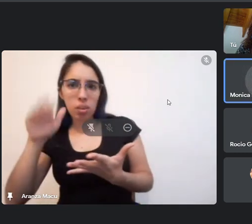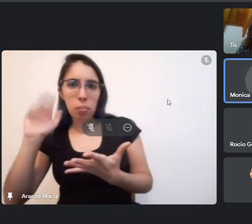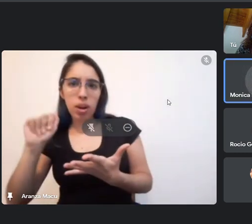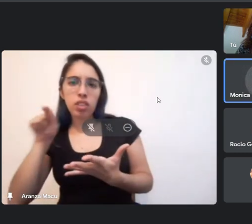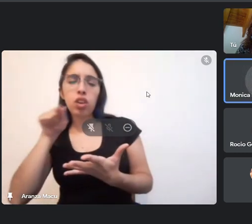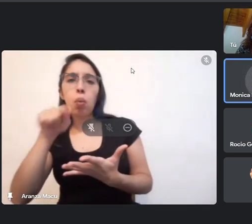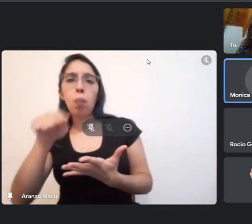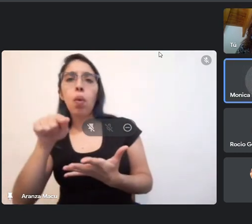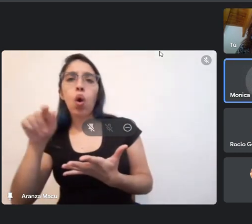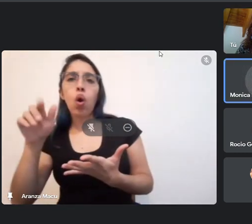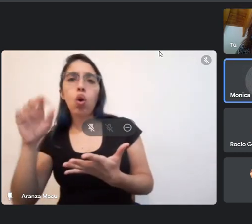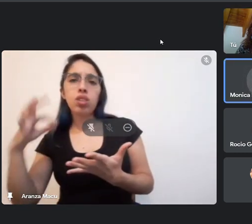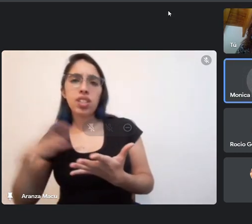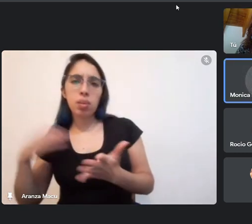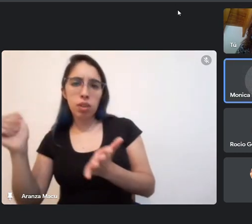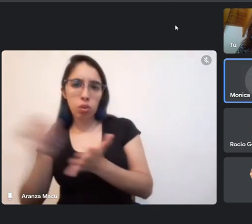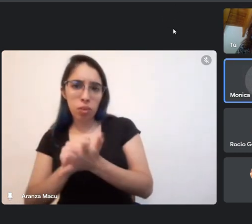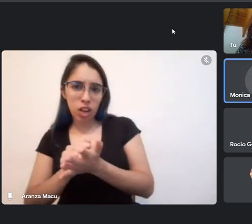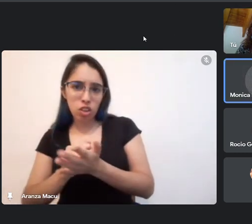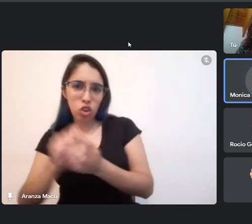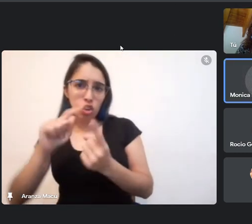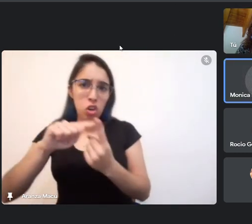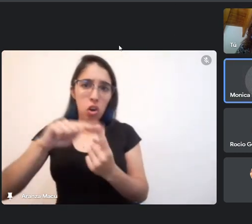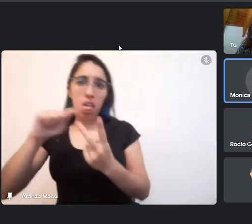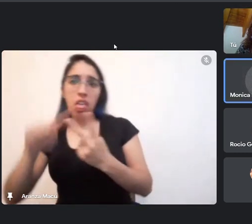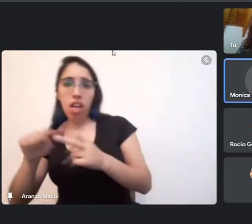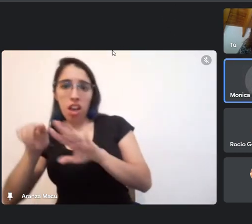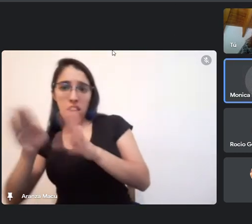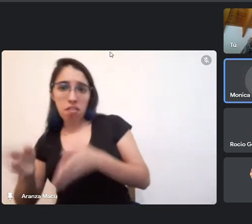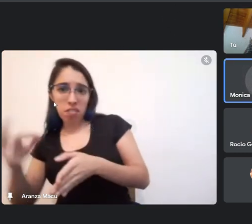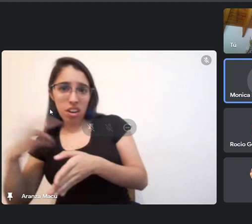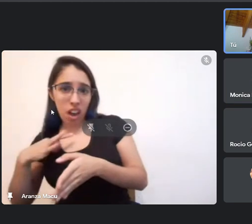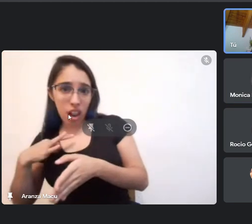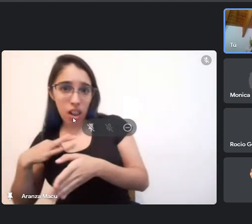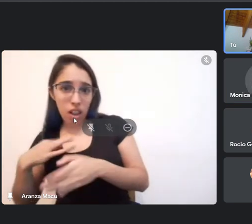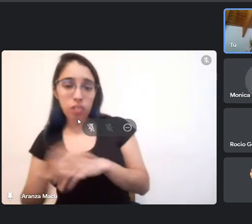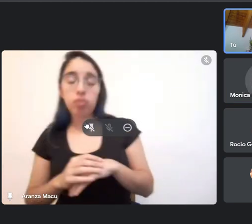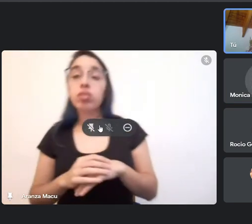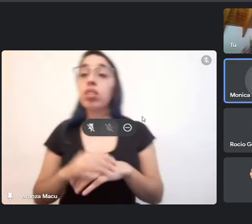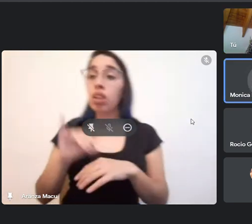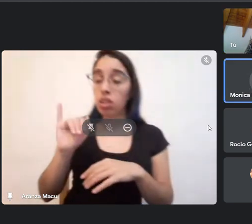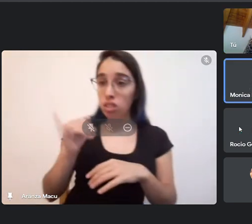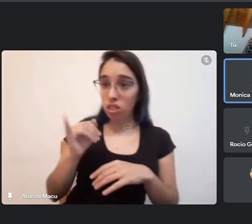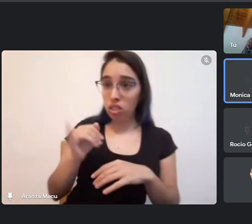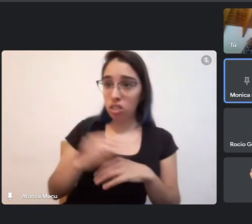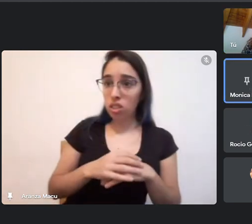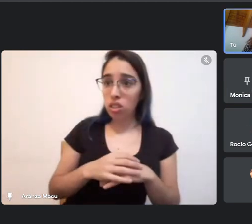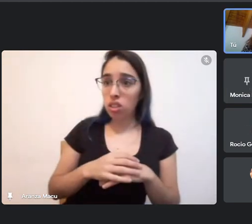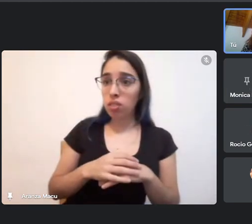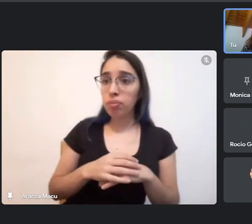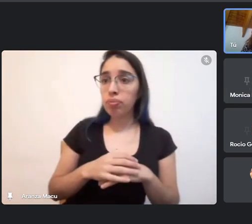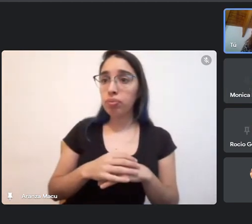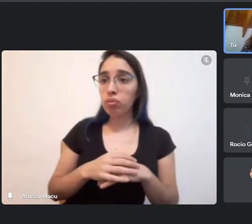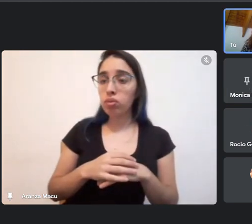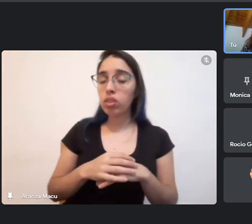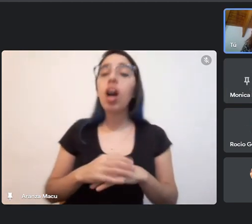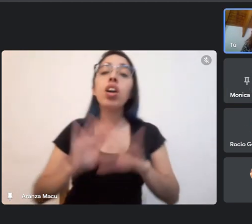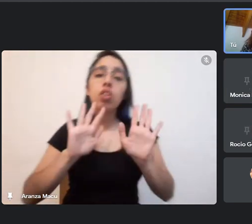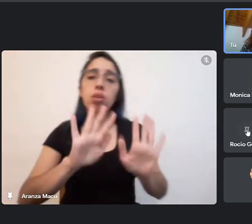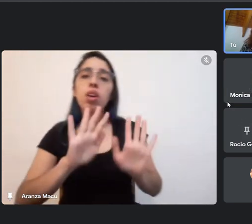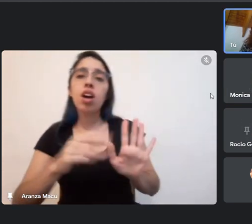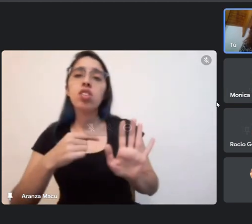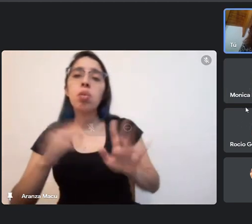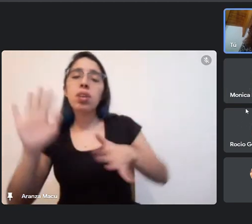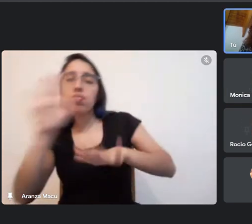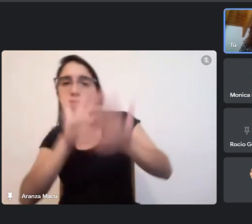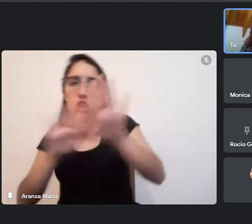como no estoy en el sistema anotado y tengo la posibilidad de rendirla No, yo libre, no te digo por la estoy posibilidad, te estudiando. digo para organizarnos, porque en todo caso vas a